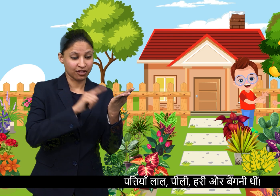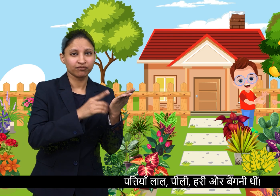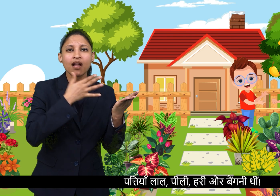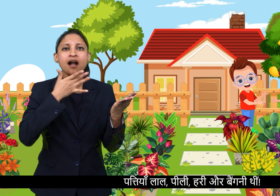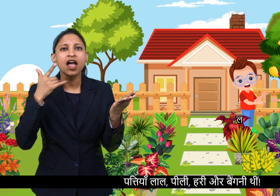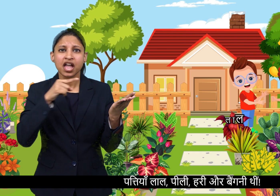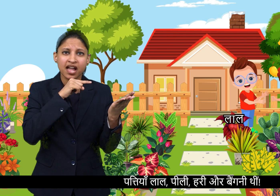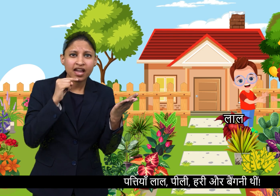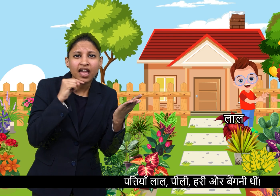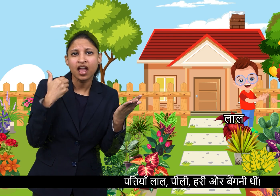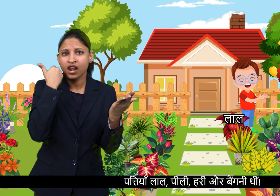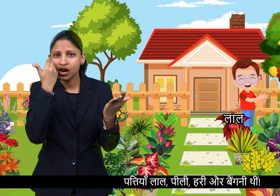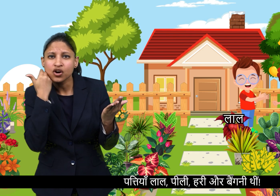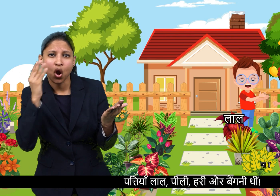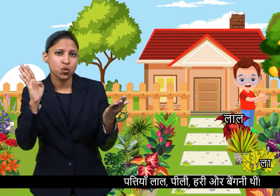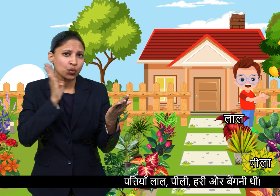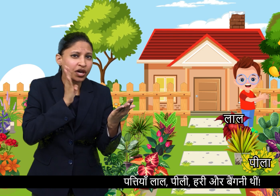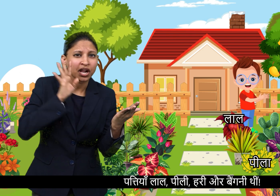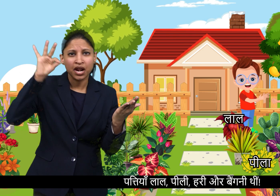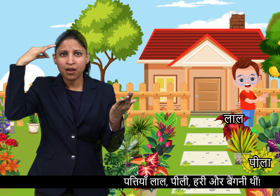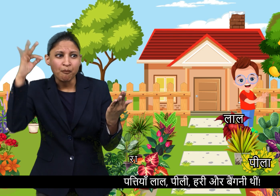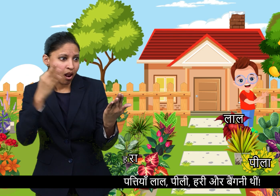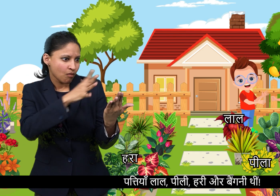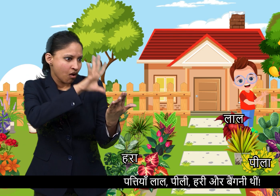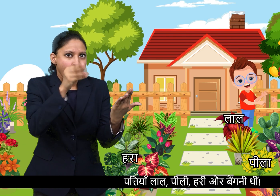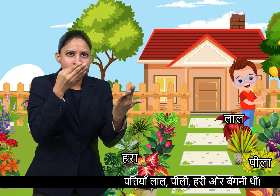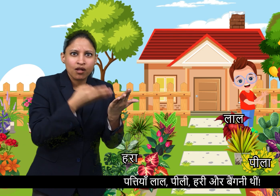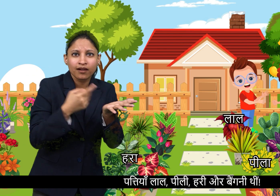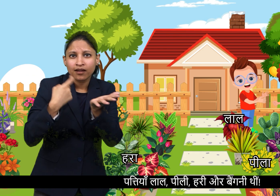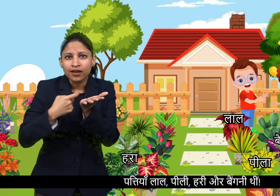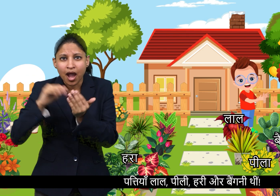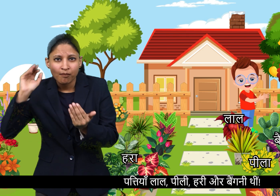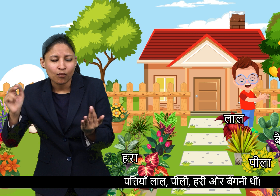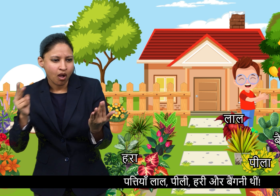पत्तियां लाल, पीली, हरी और बैंगनी थी।